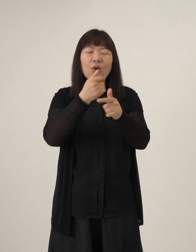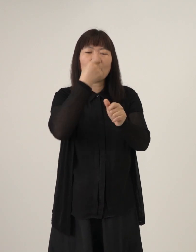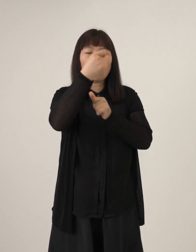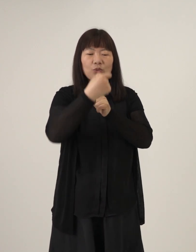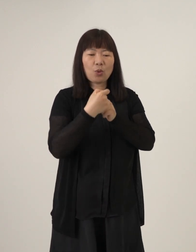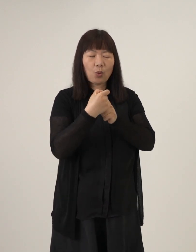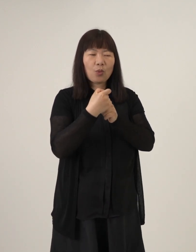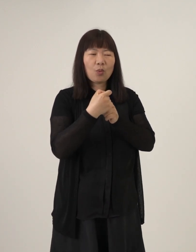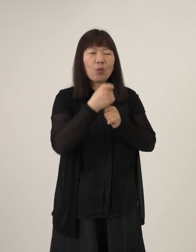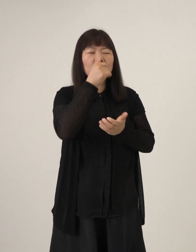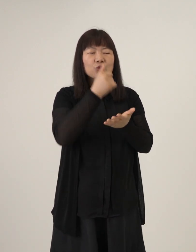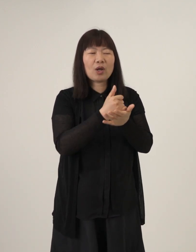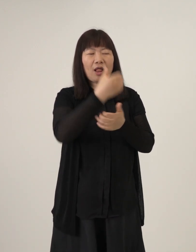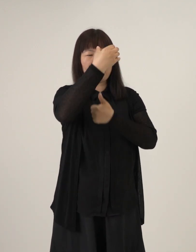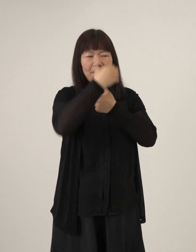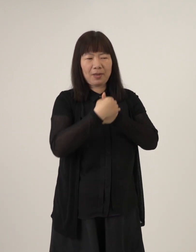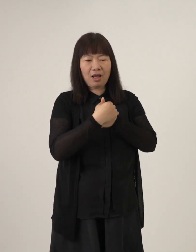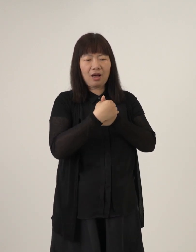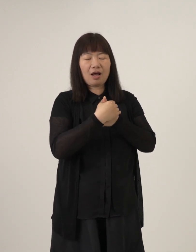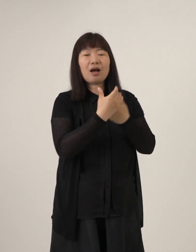내가 하나님의 아들이다.